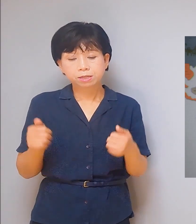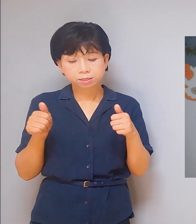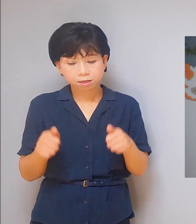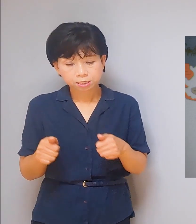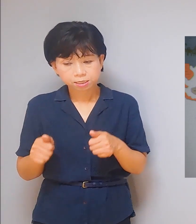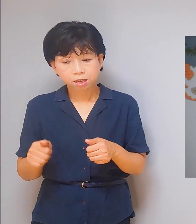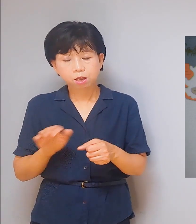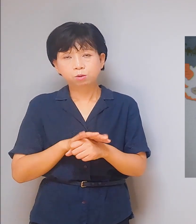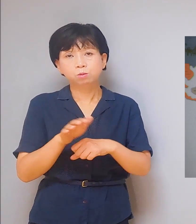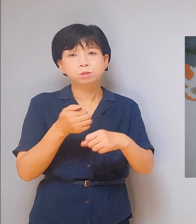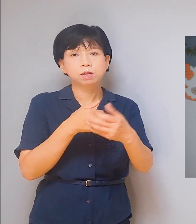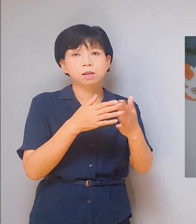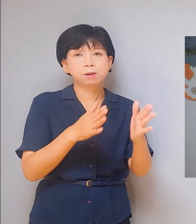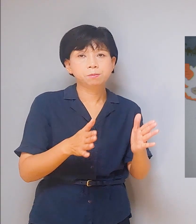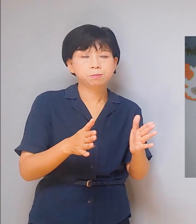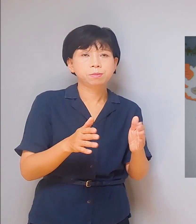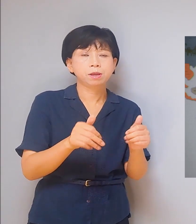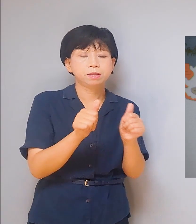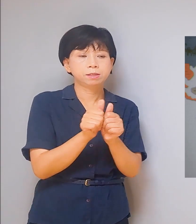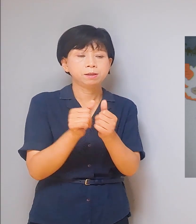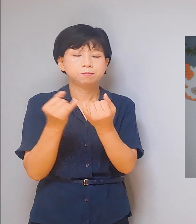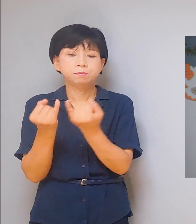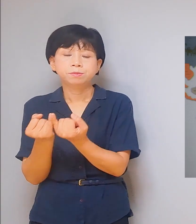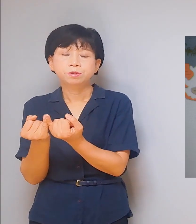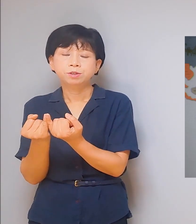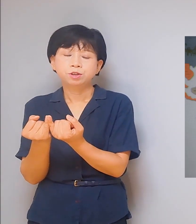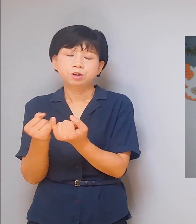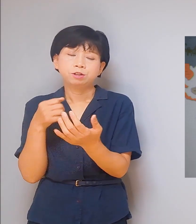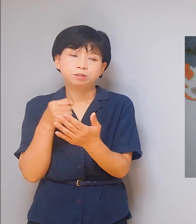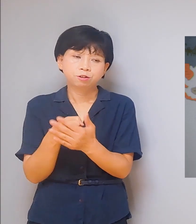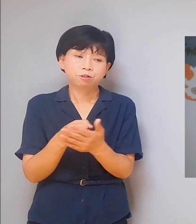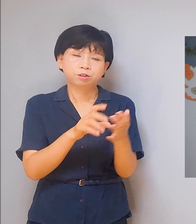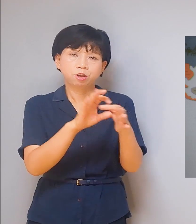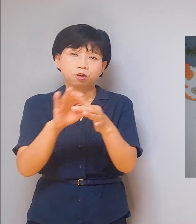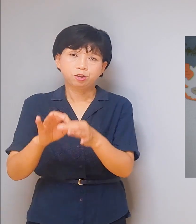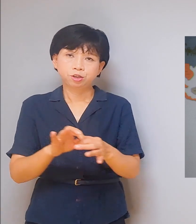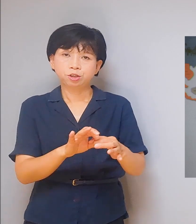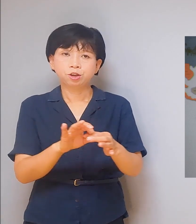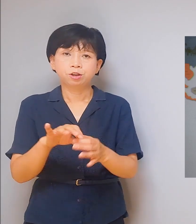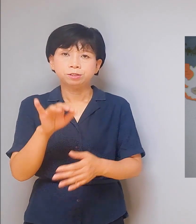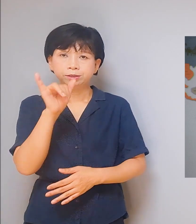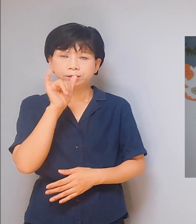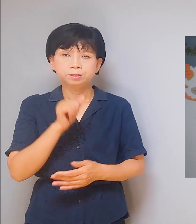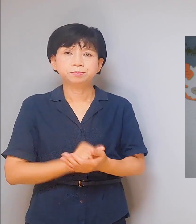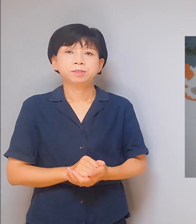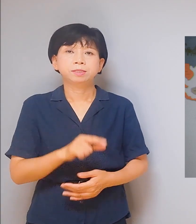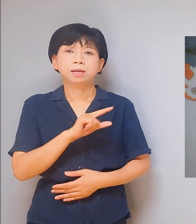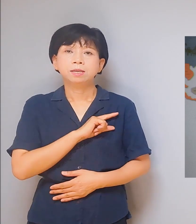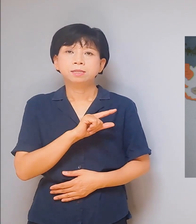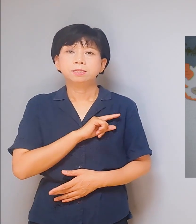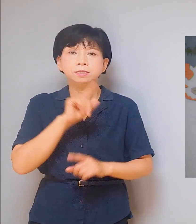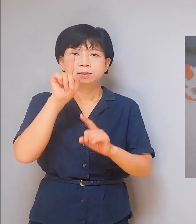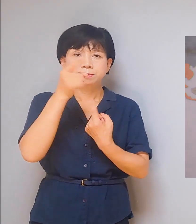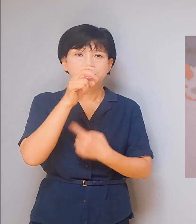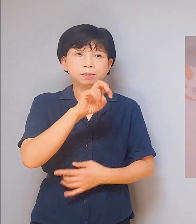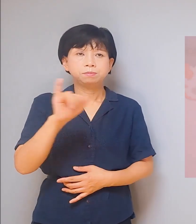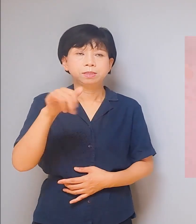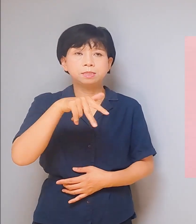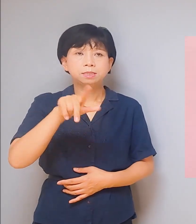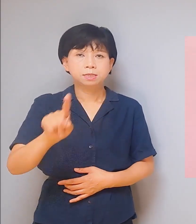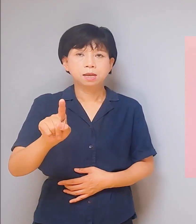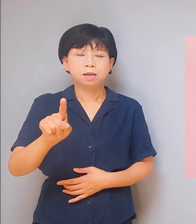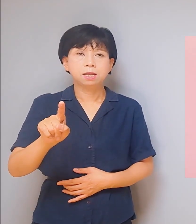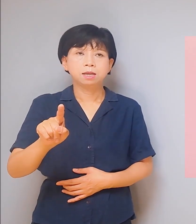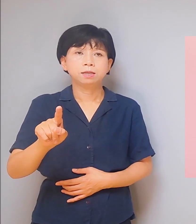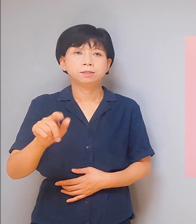우리 사랑방 또 남녀 선교에 정해져서 이렇게 연결이 됩니다. 이미자 성도님 앞으로